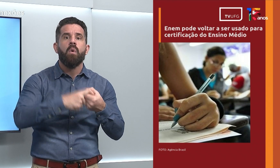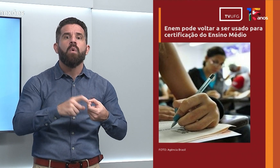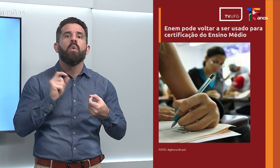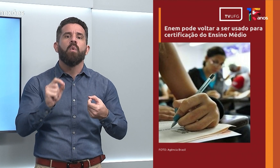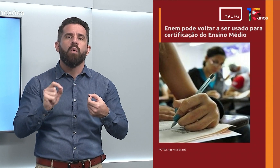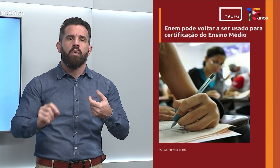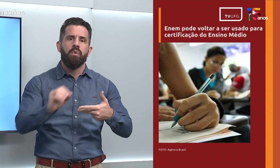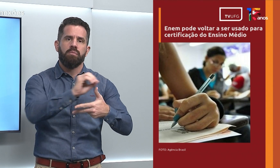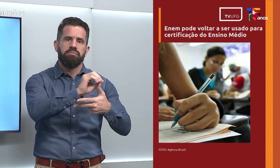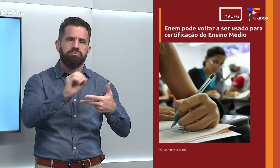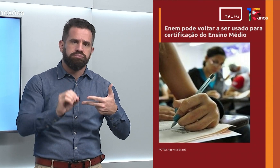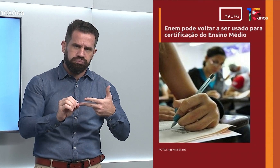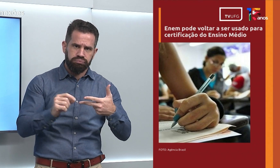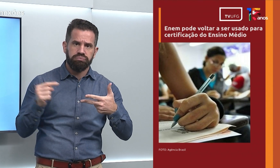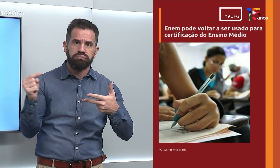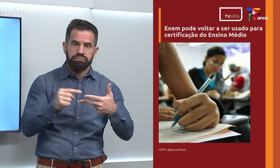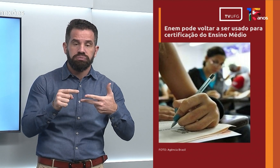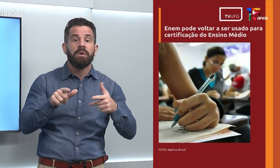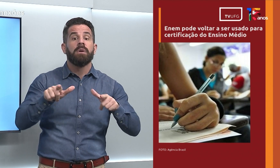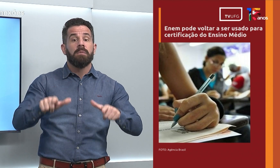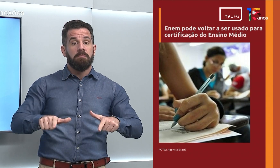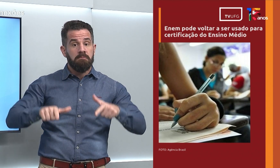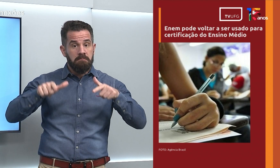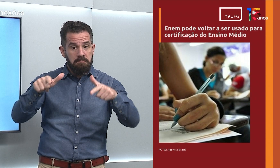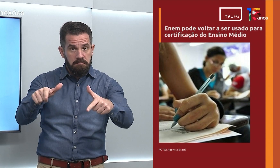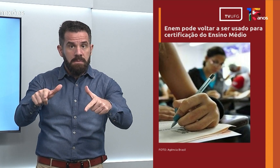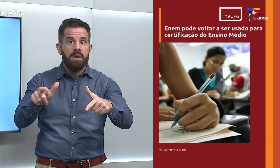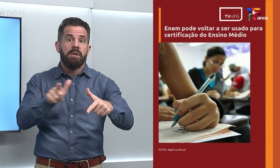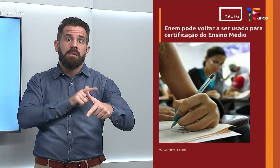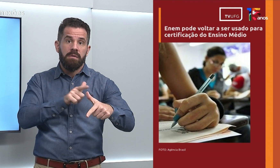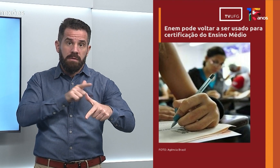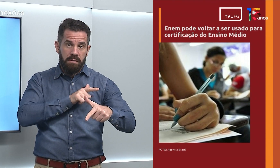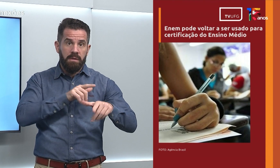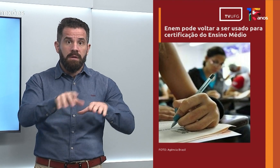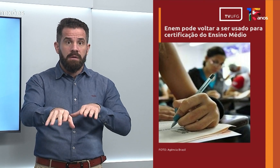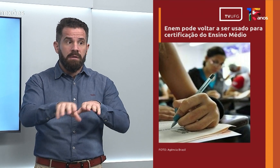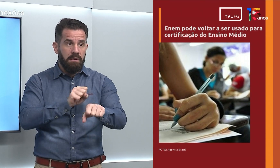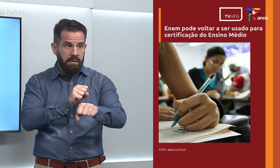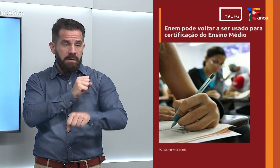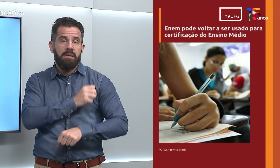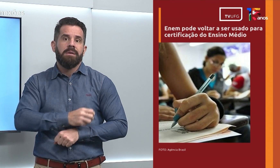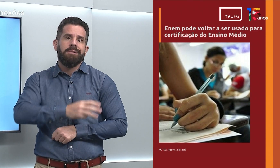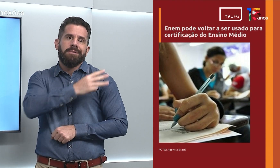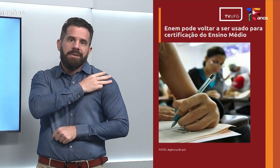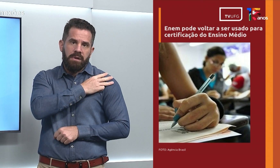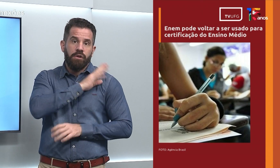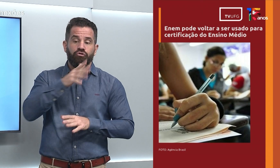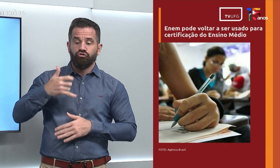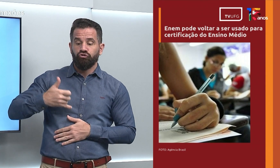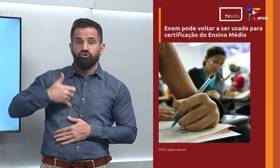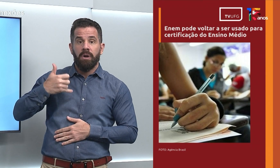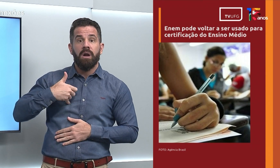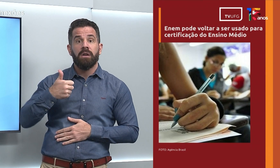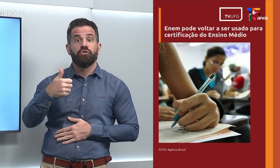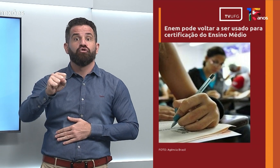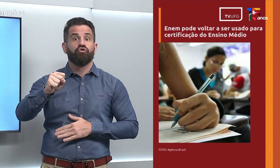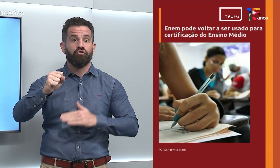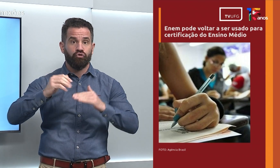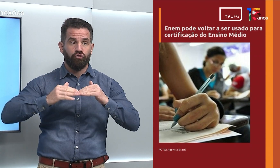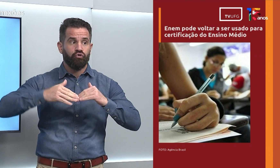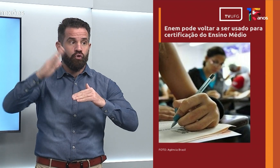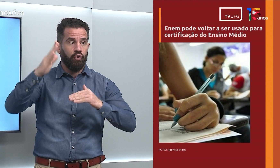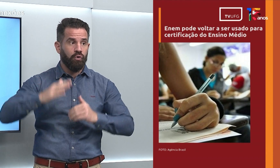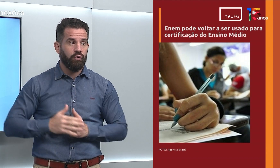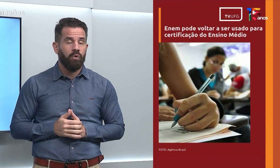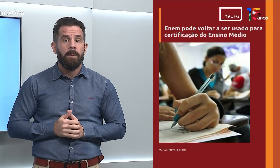como certificação de conclusão dessa etapa para os estudantes que são maiores de 18 anos. A